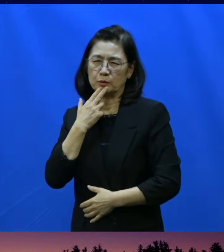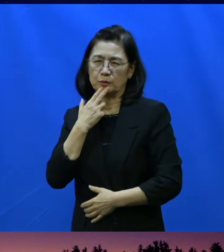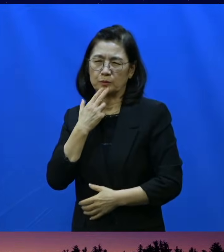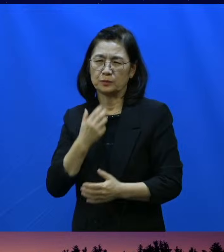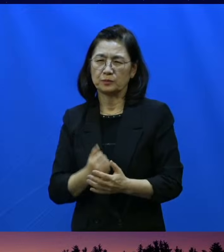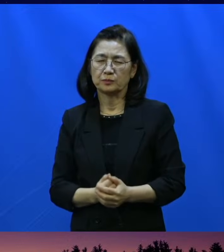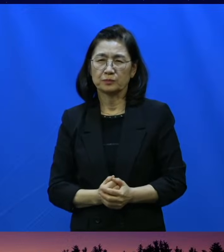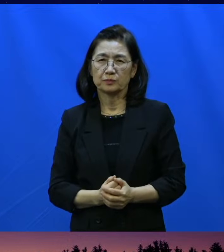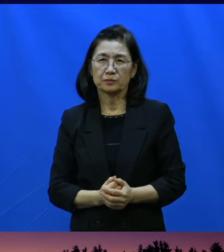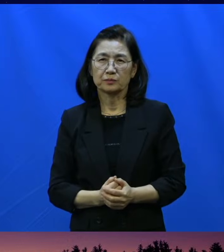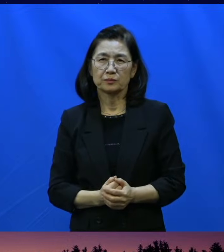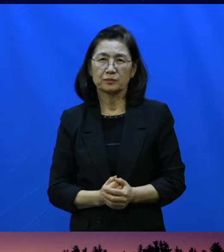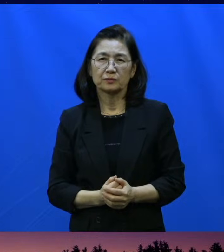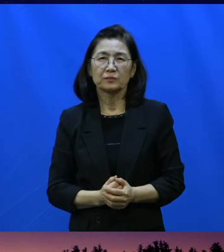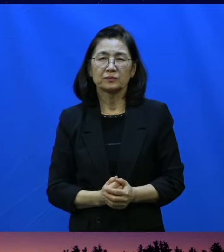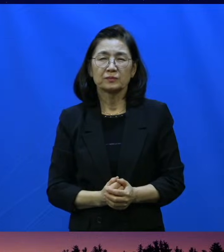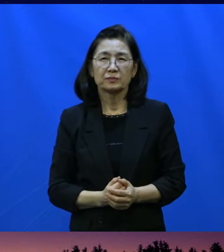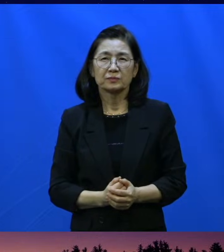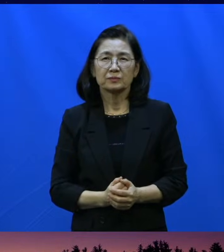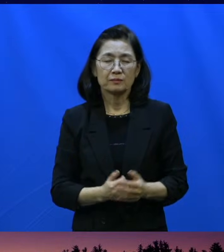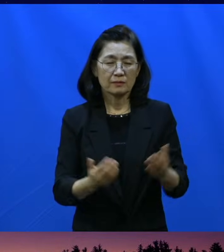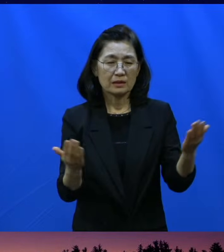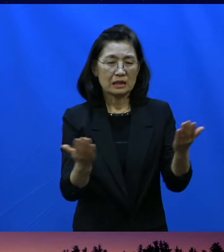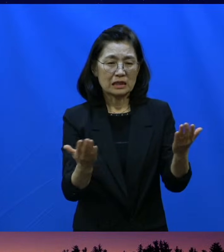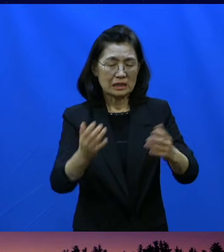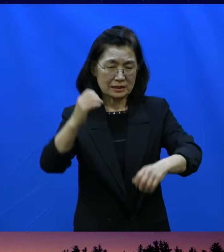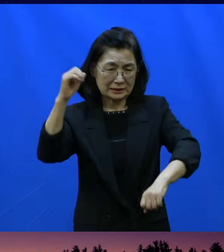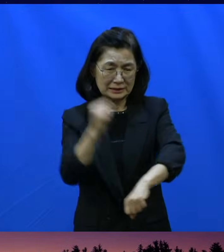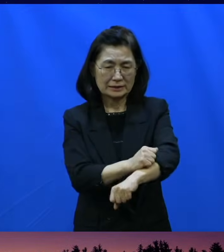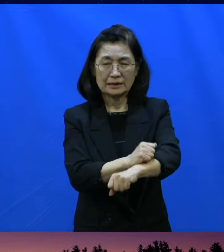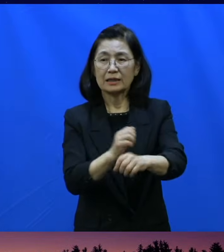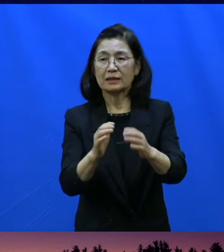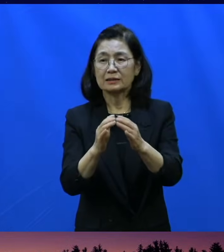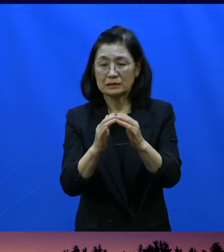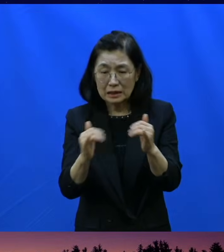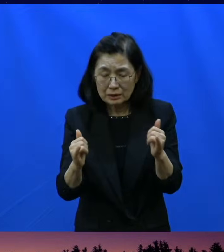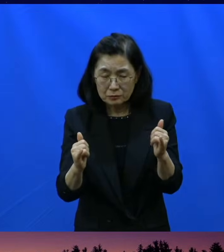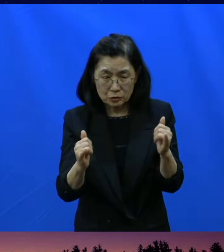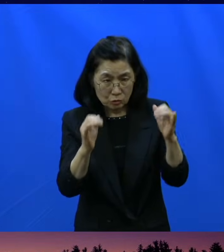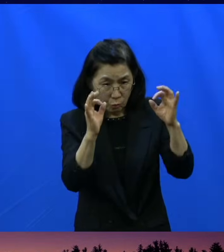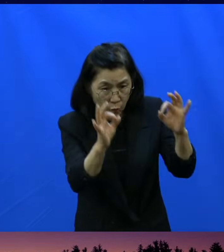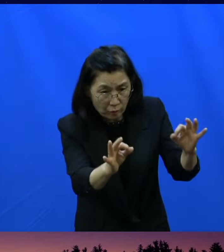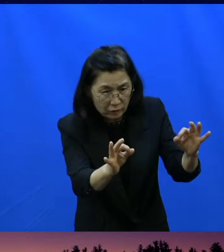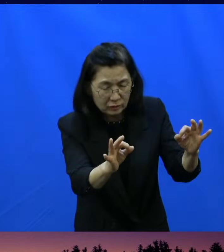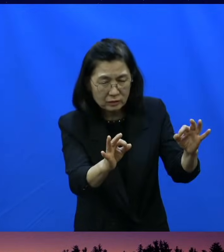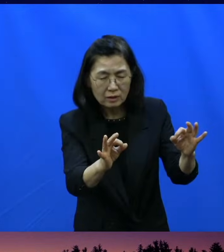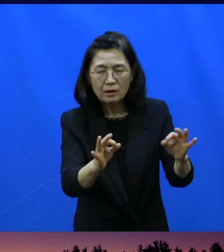여러분, 일 잘하는 사람들의 약점 중 하나가 기도를 소홀히 한다는 거예요.